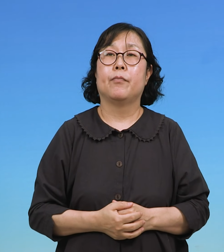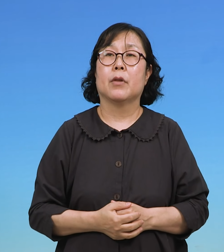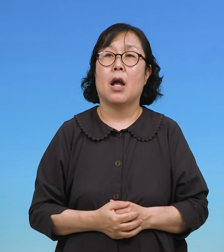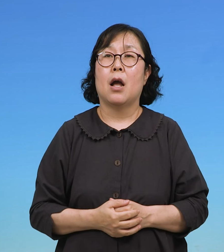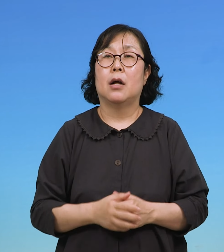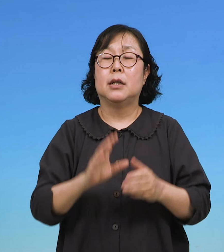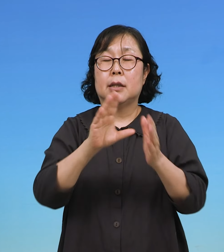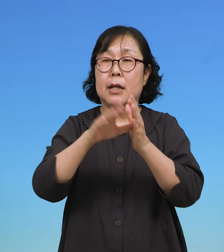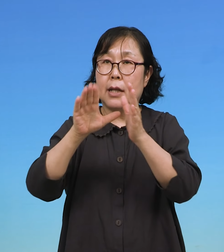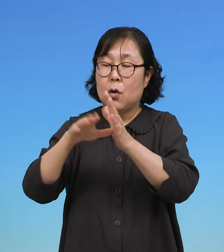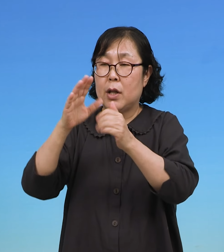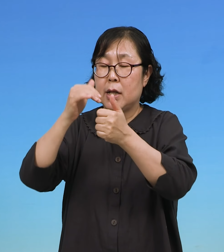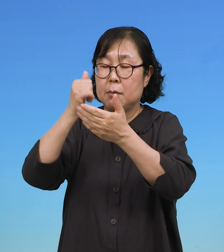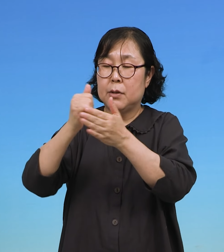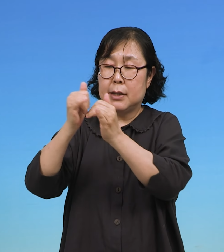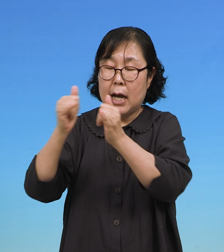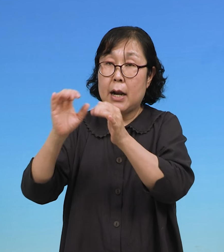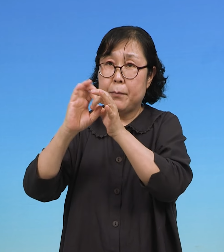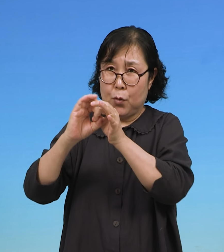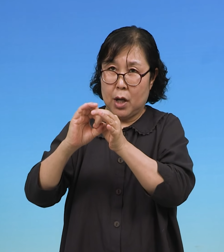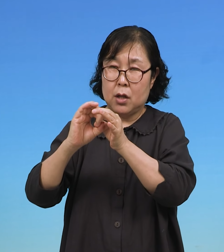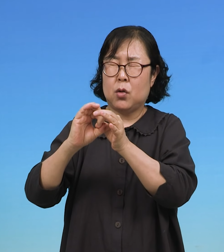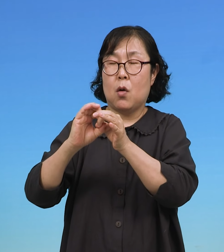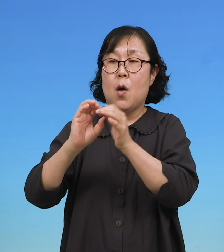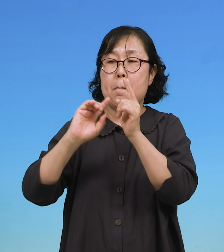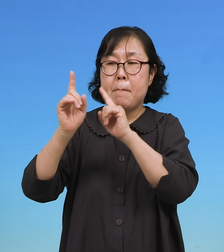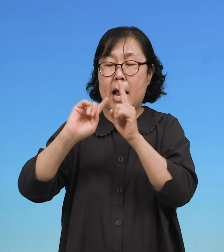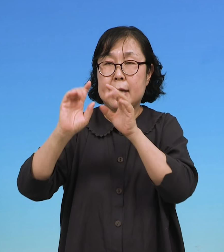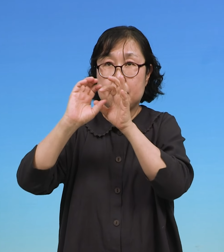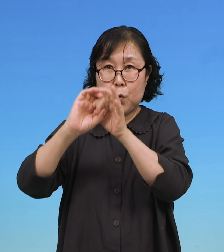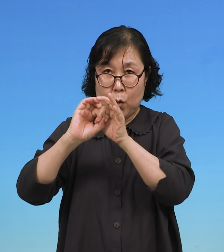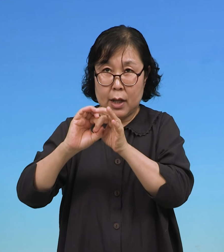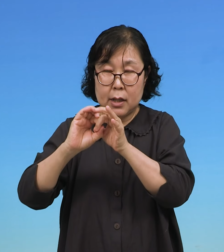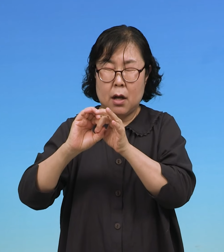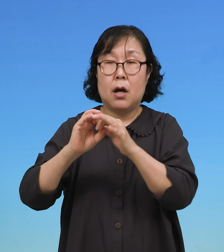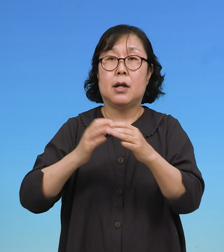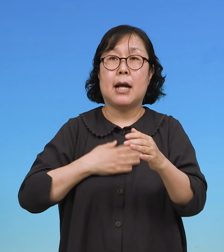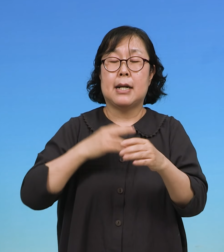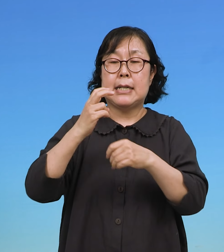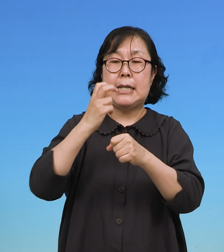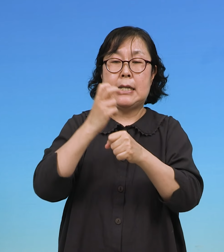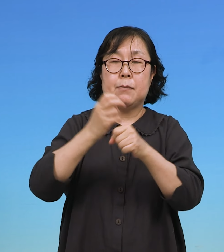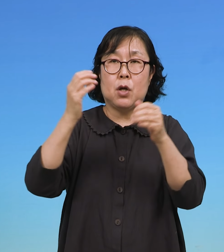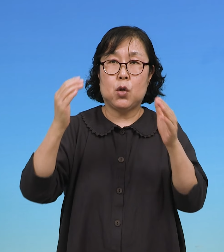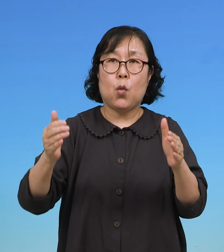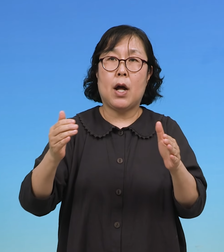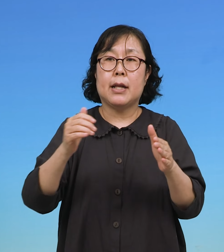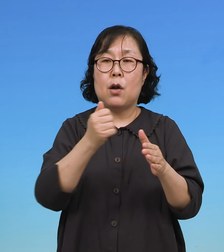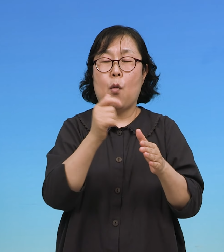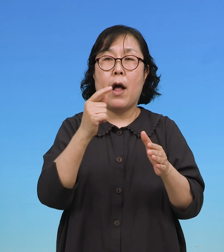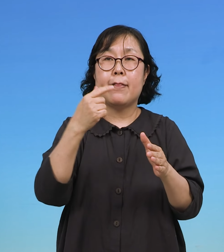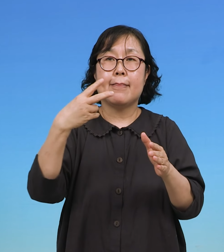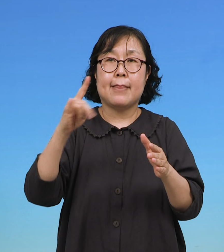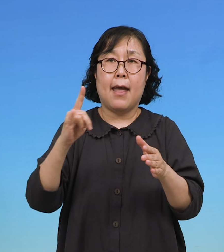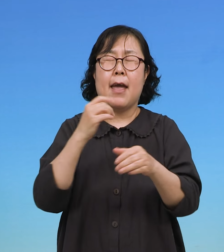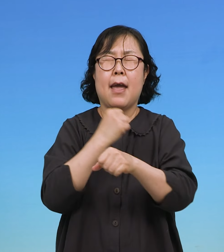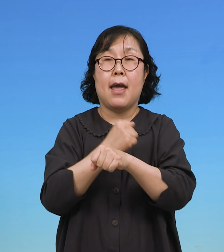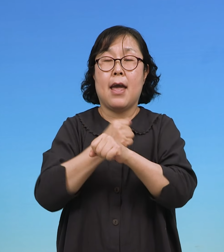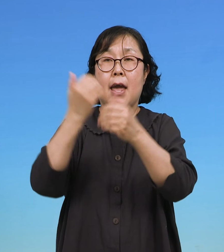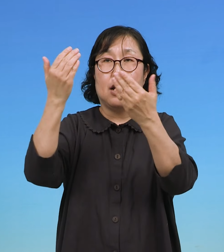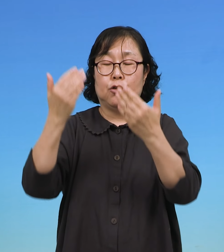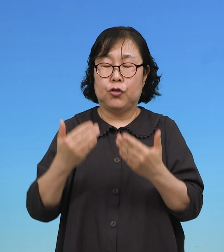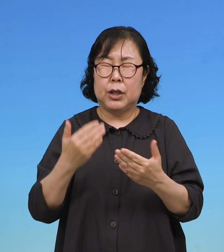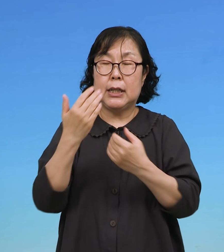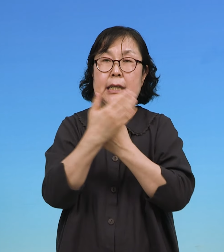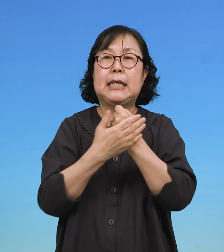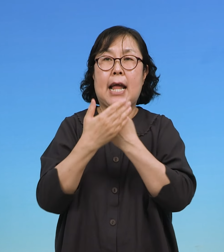때로 하나님은 말씀을 통해서, 때로 하나님께서는 그 상황을 통해서 저를 20년 동안 환대해 주셨다는